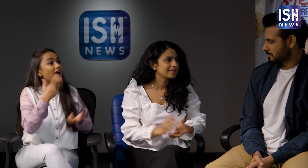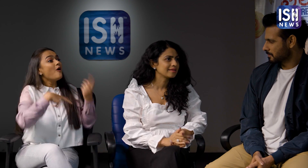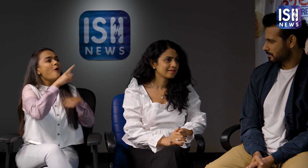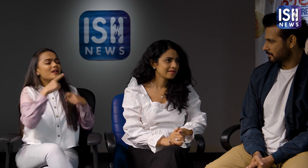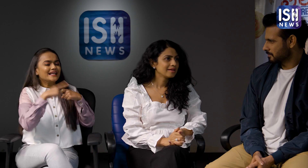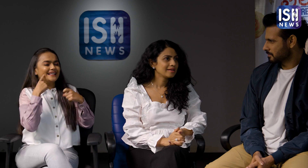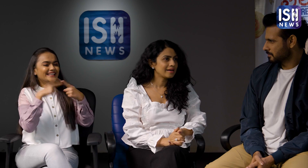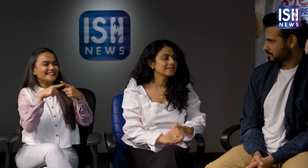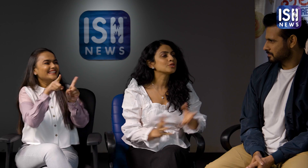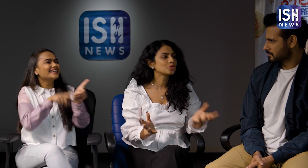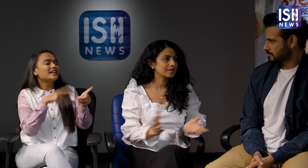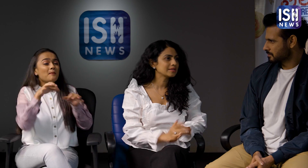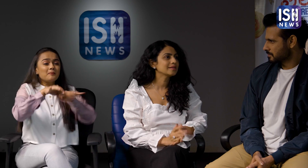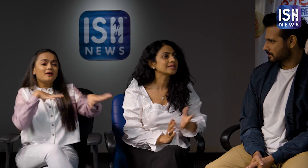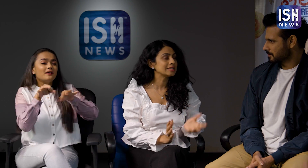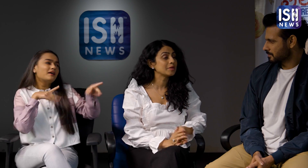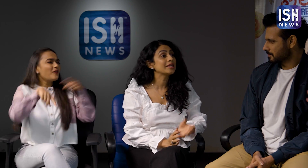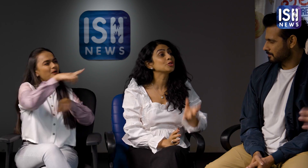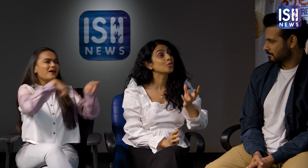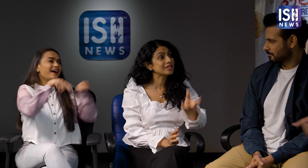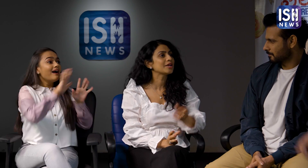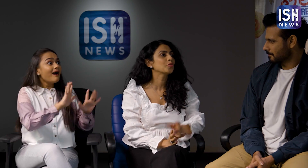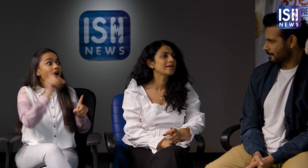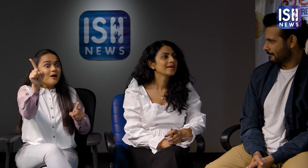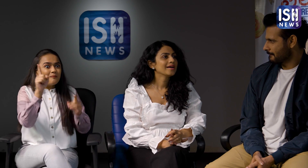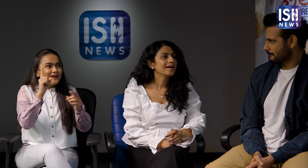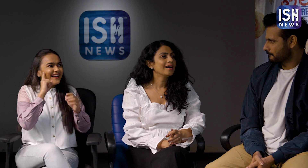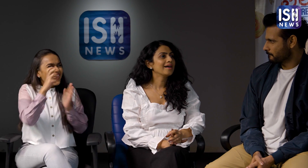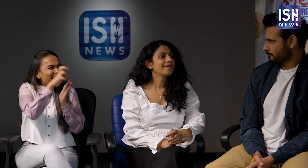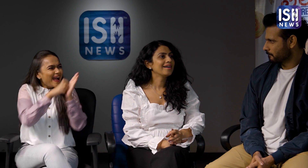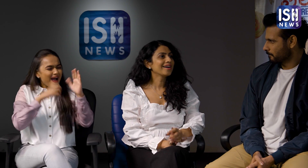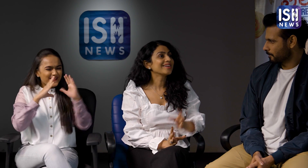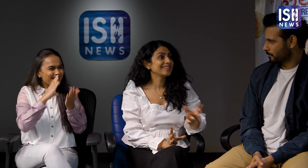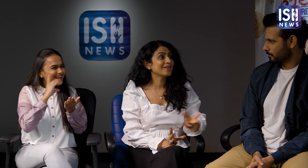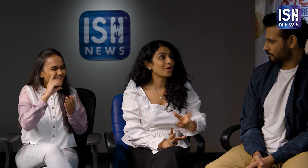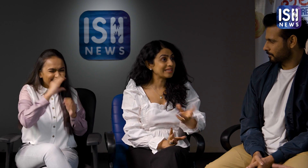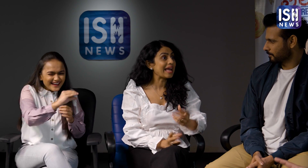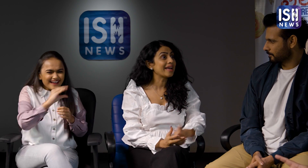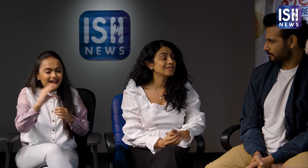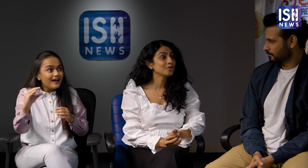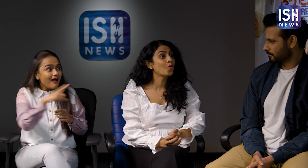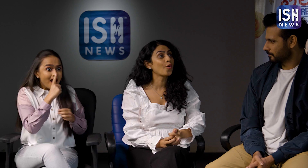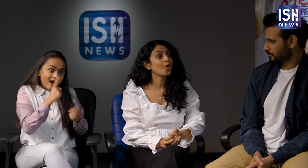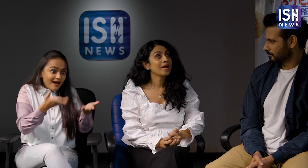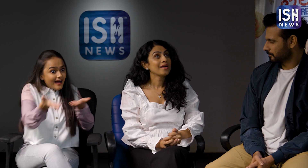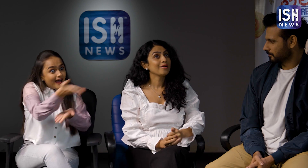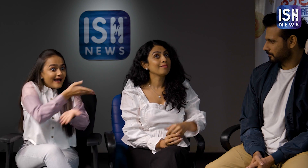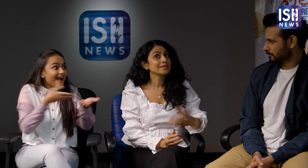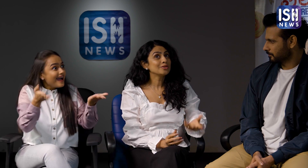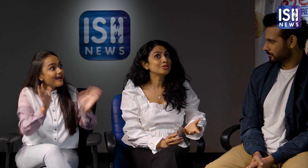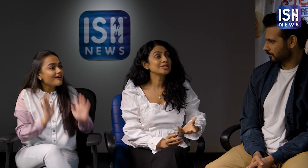किटी पार्टी देखते हैं या ऐसे सोशलाइजिंग देते हैं सिटीज़ में, लेकिन छोटे शहरों में अगर ये औरतें हैं